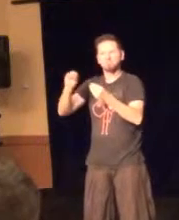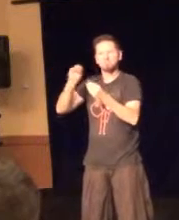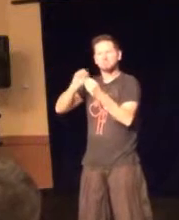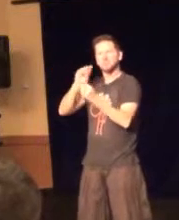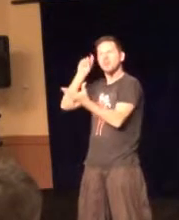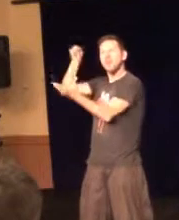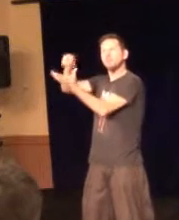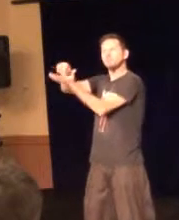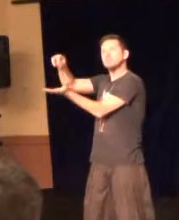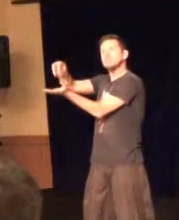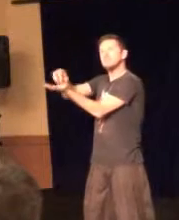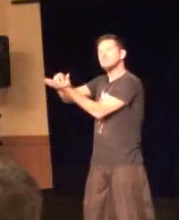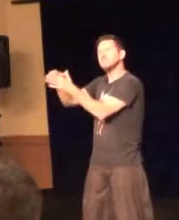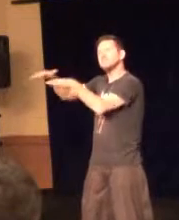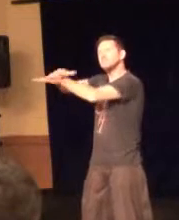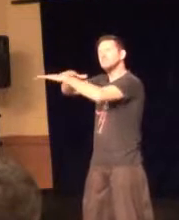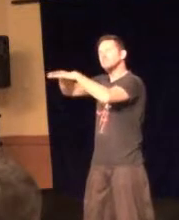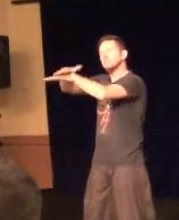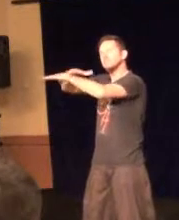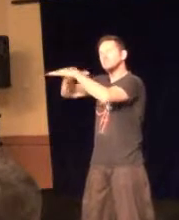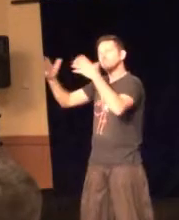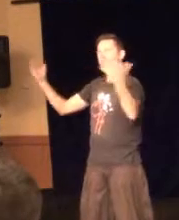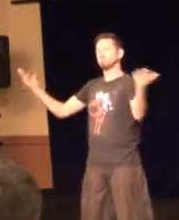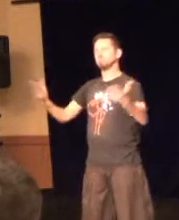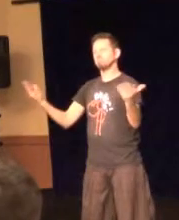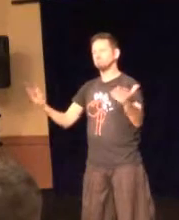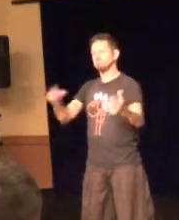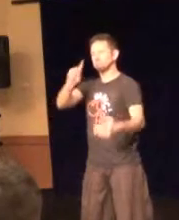Syrie aujourd'hui?